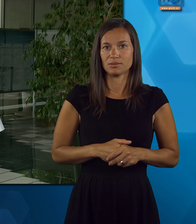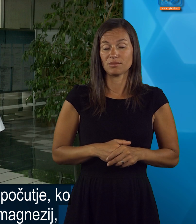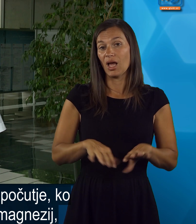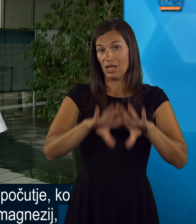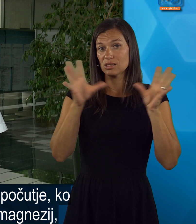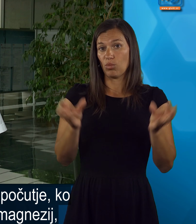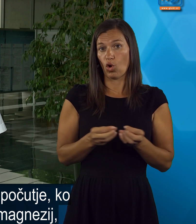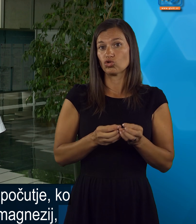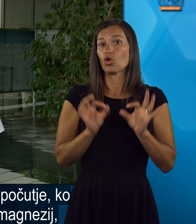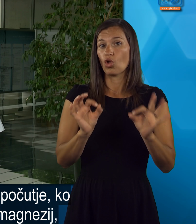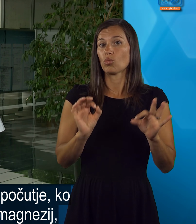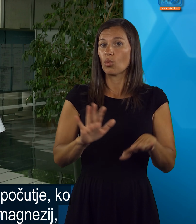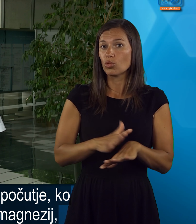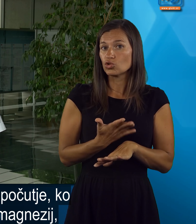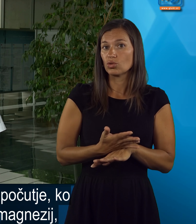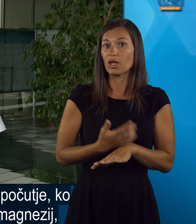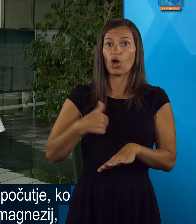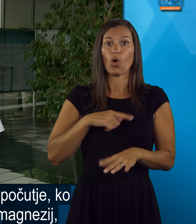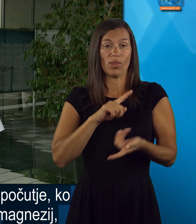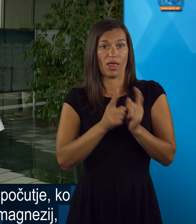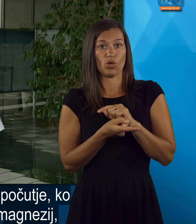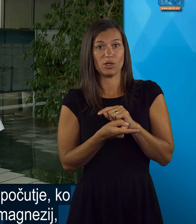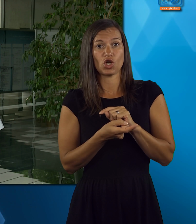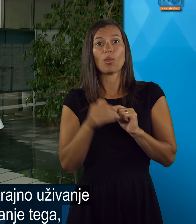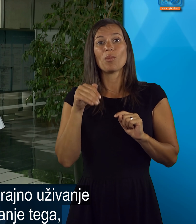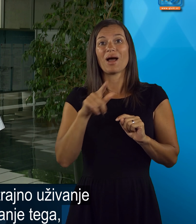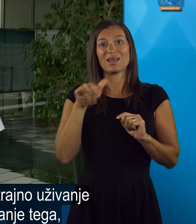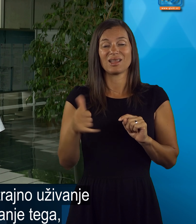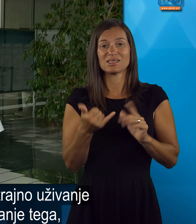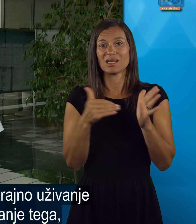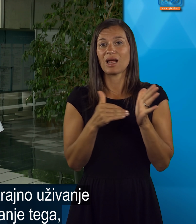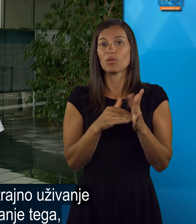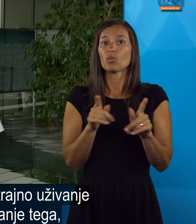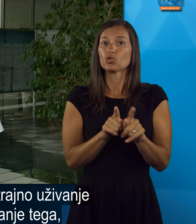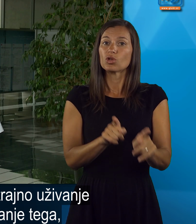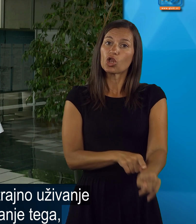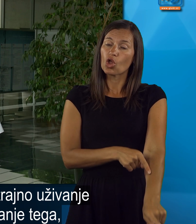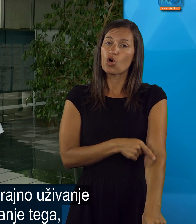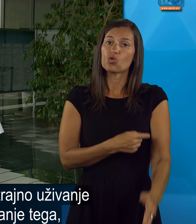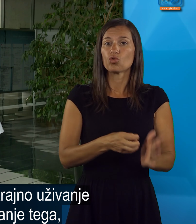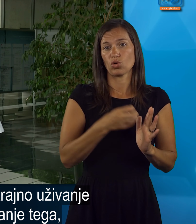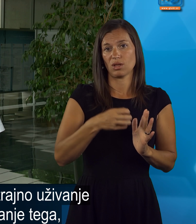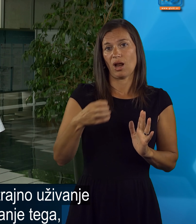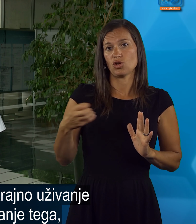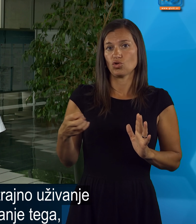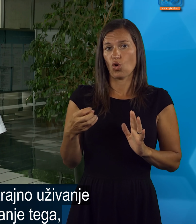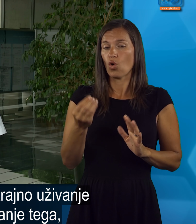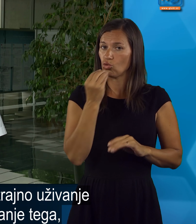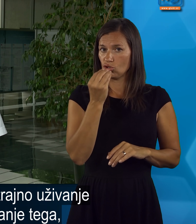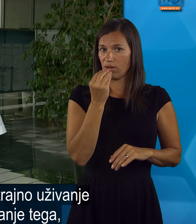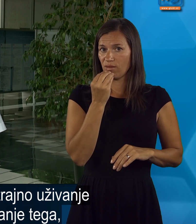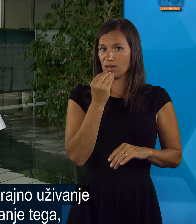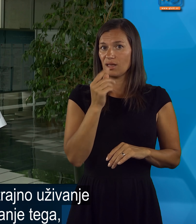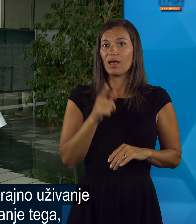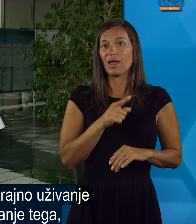Na splošno dobro počutje, ko nadomeščamo magnezij, pa rabimo tudi dolgotrajno uživanje